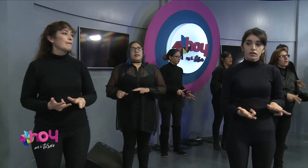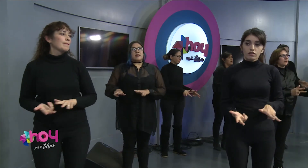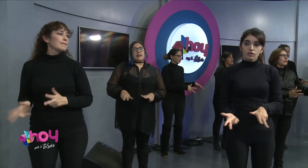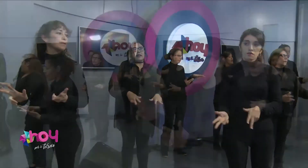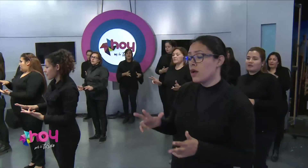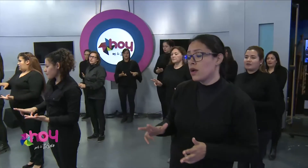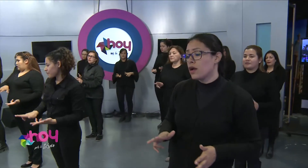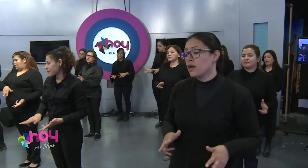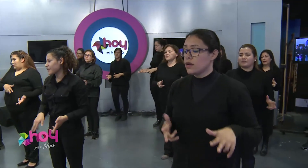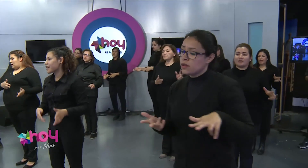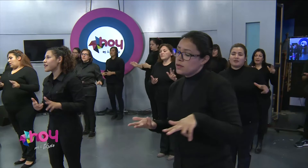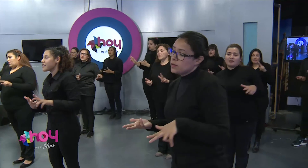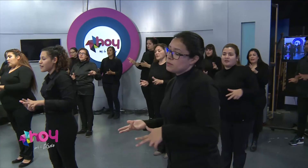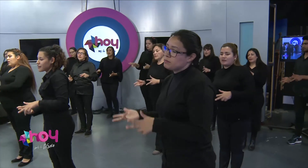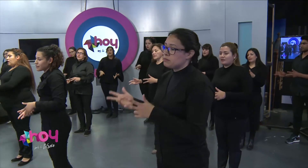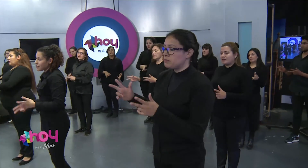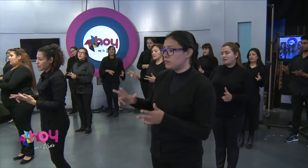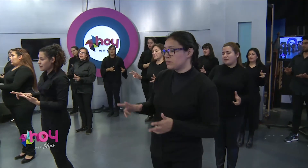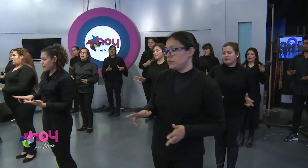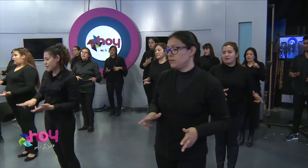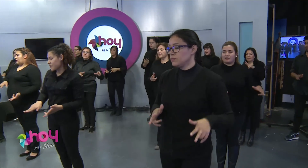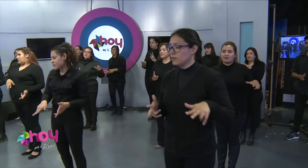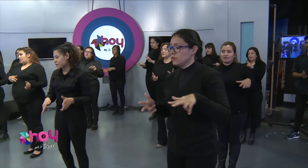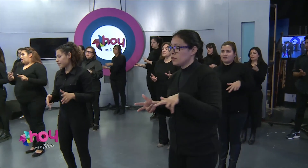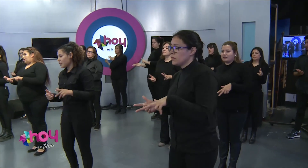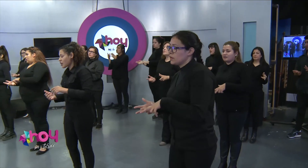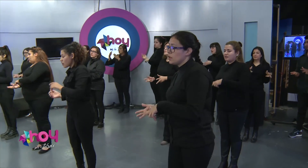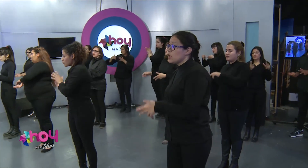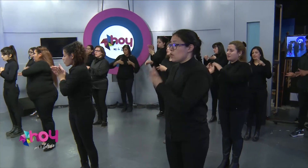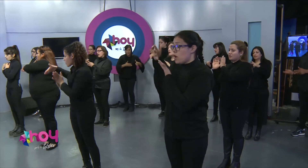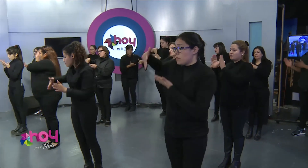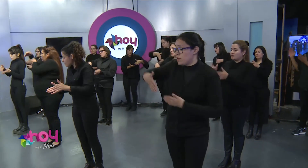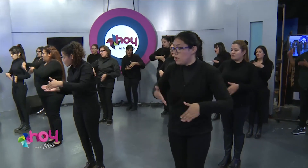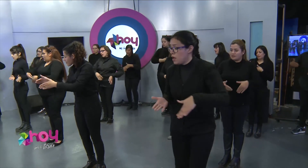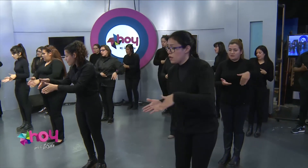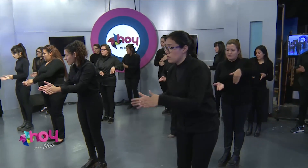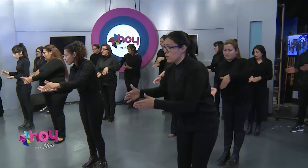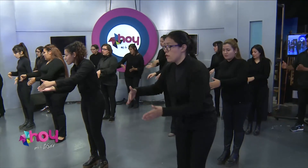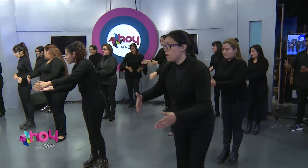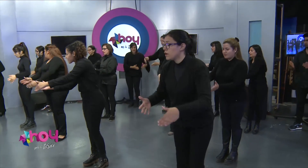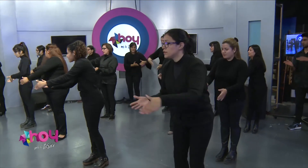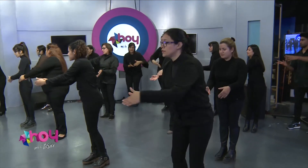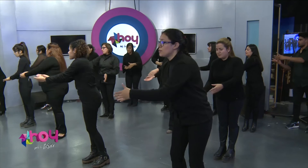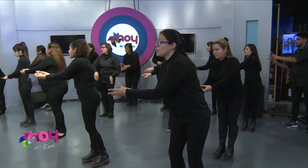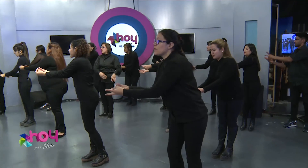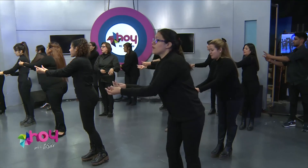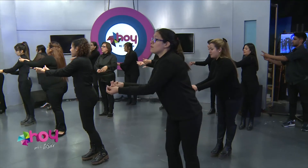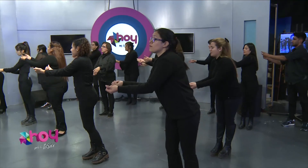araína, la irara, y un camino largo que baja y se pierde.